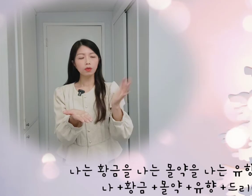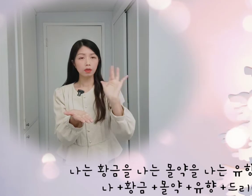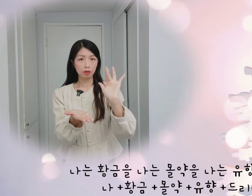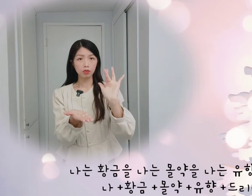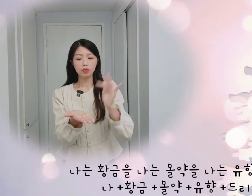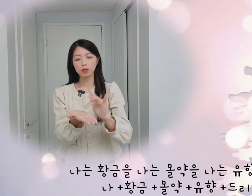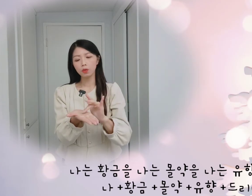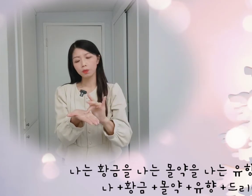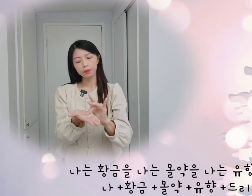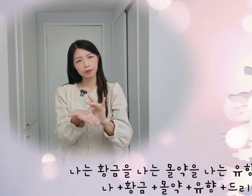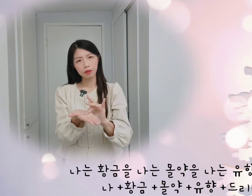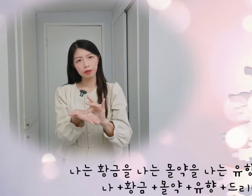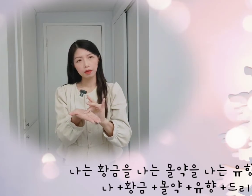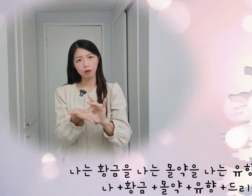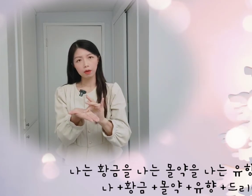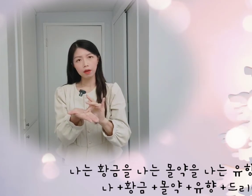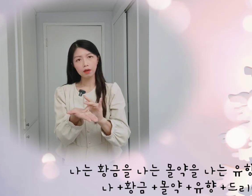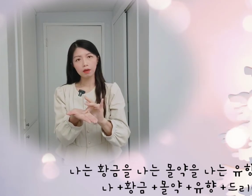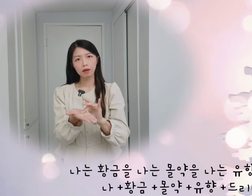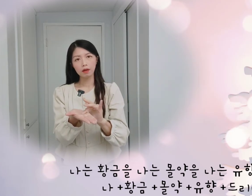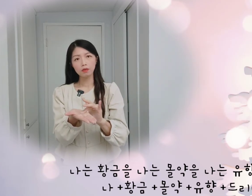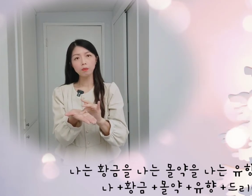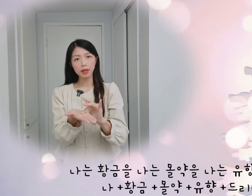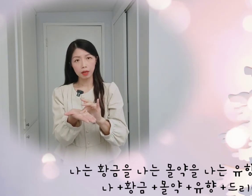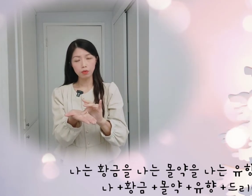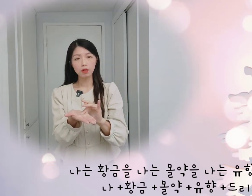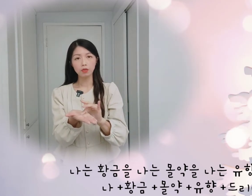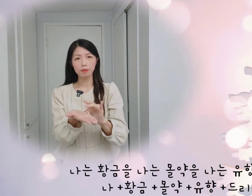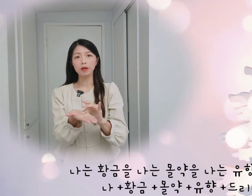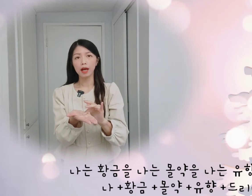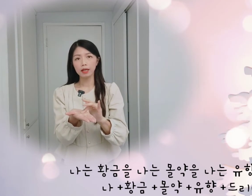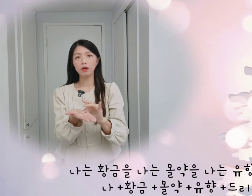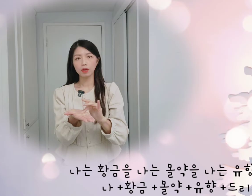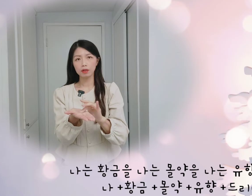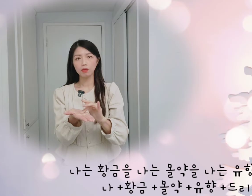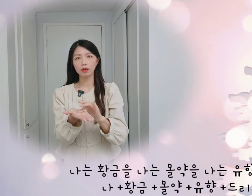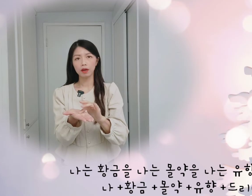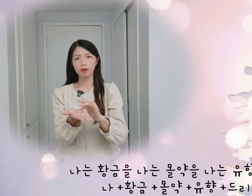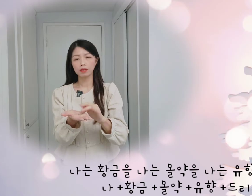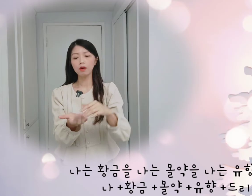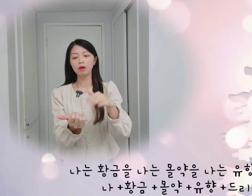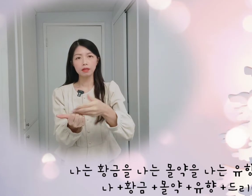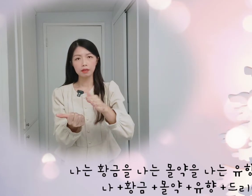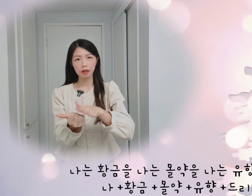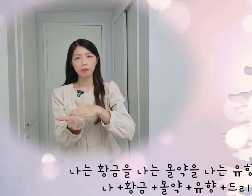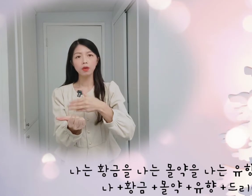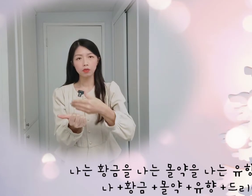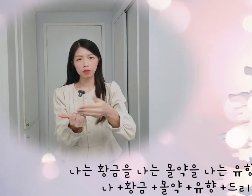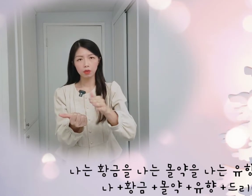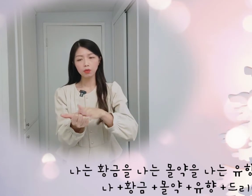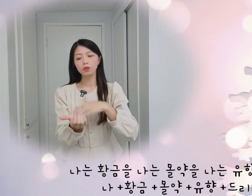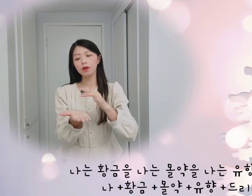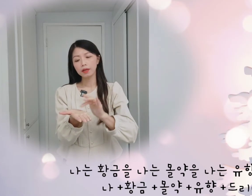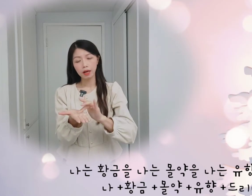그리고 중지로 이렇게 손바닥에 문질러 주시면 약이라고 하는 뜻의 수어가 돼요. 그래서 바른 듯하게